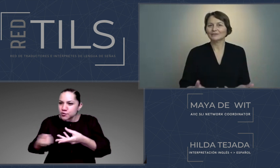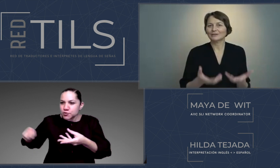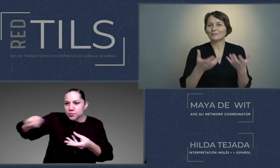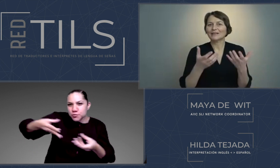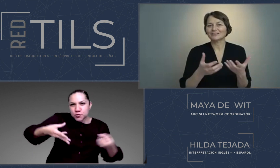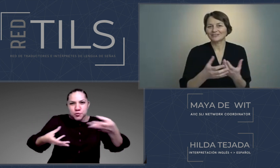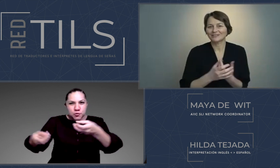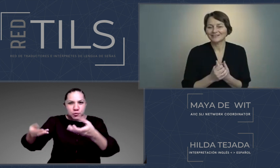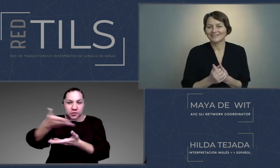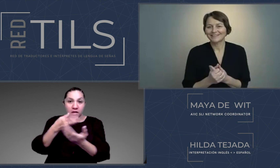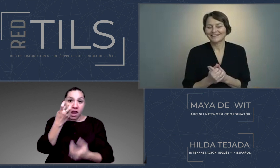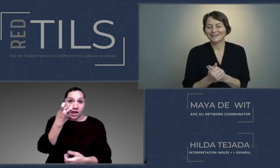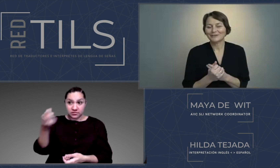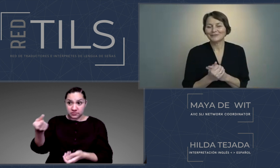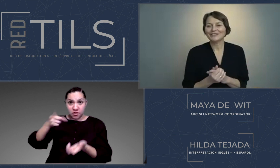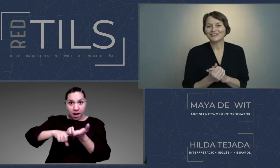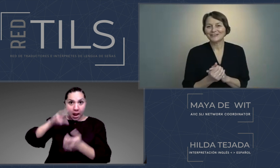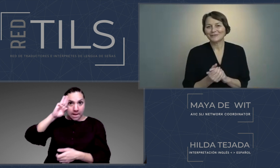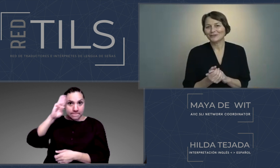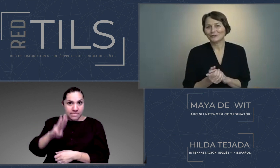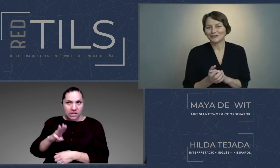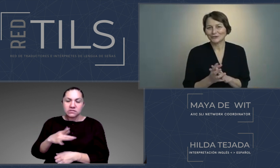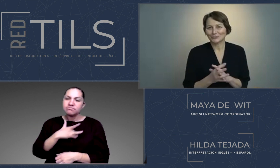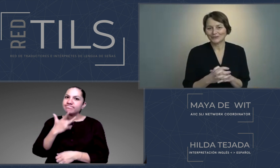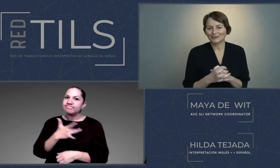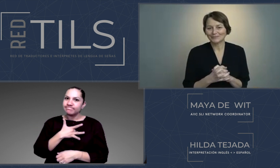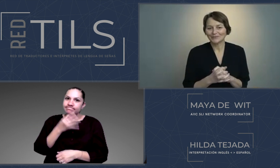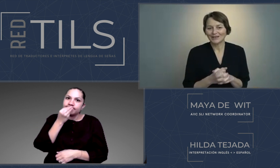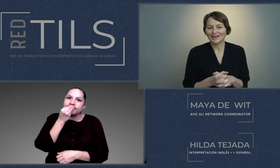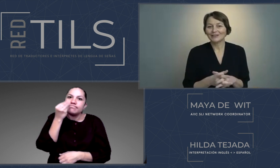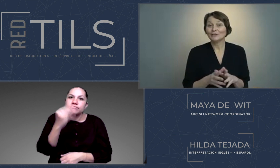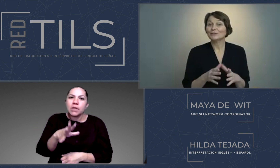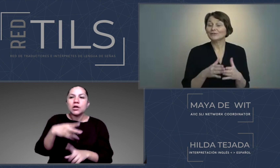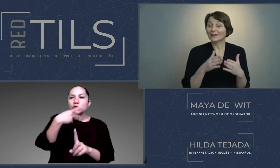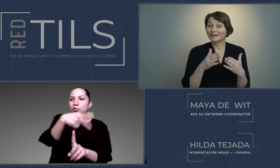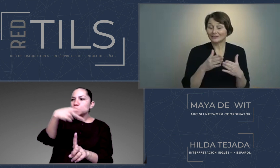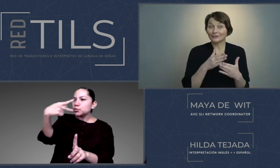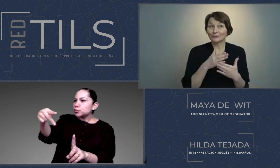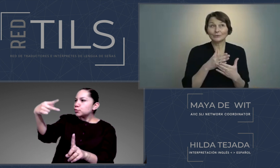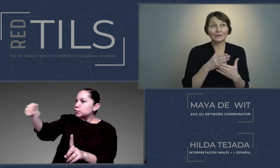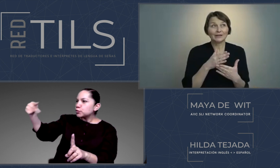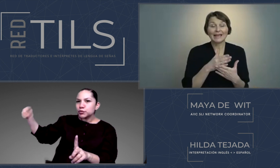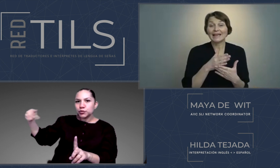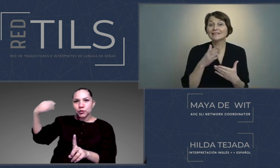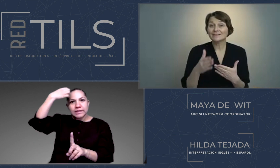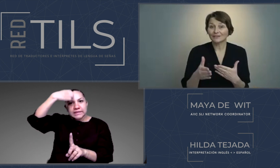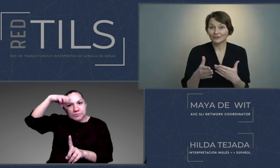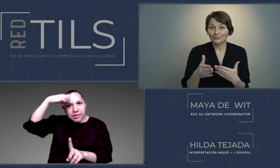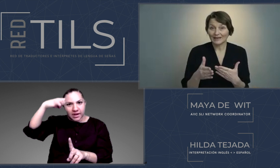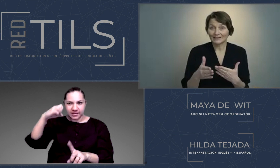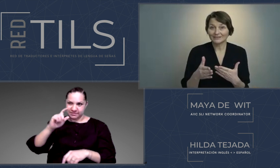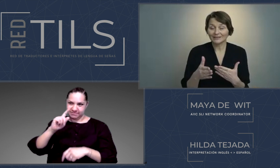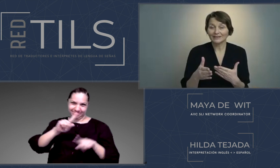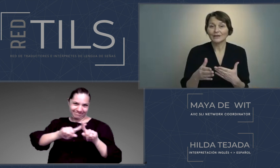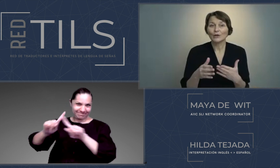lenguas, de toda la experiencia, de, de todos los intérpretes de distintas partes del mundo.